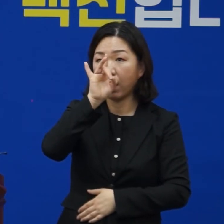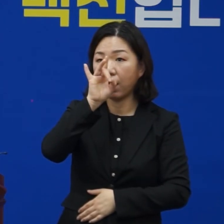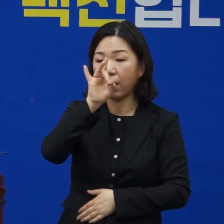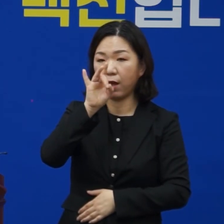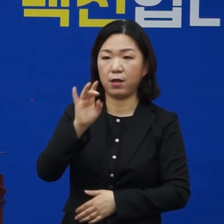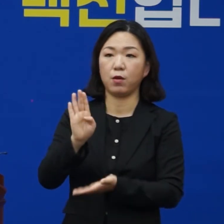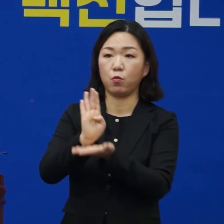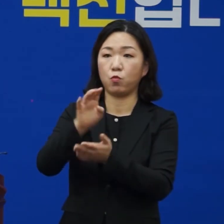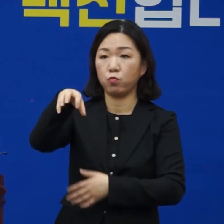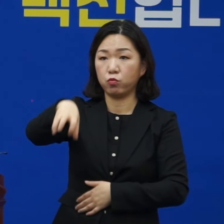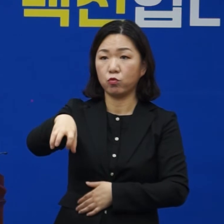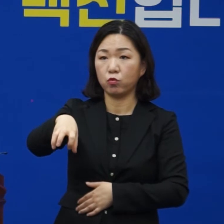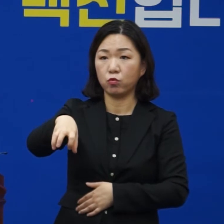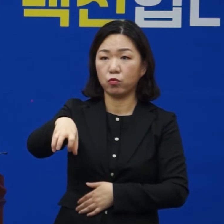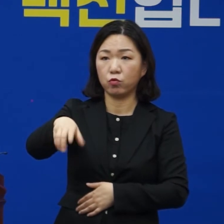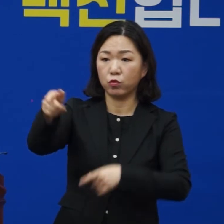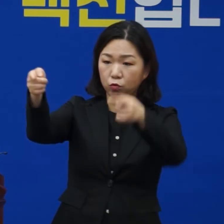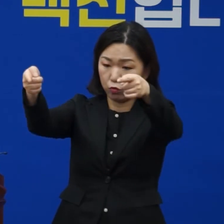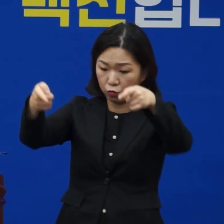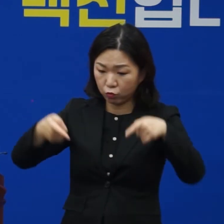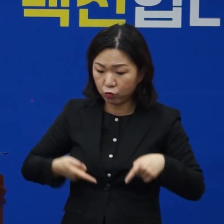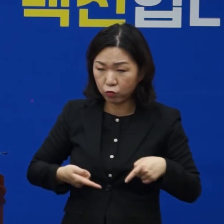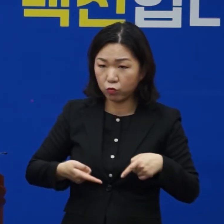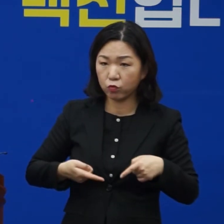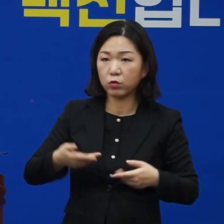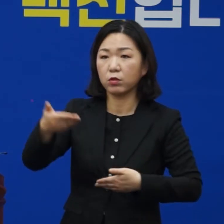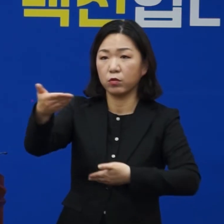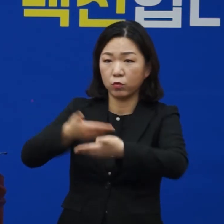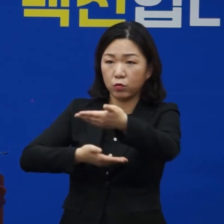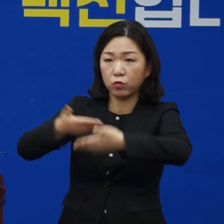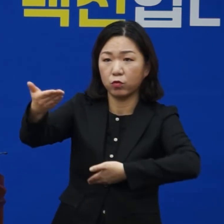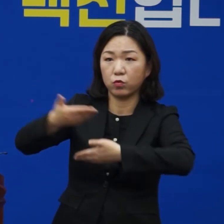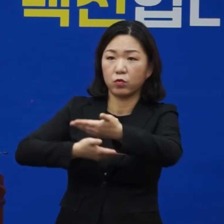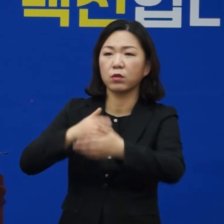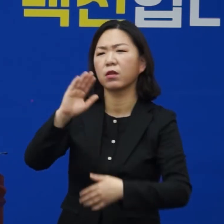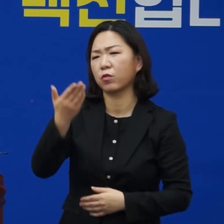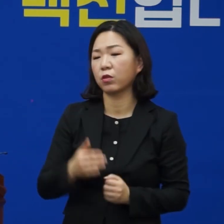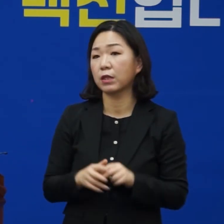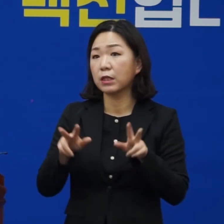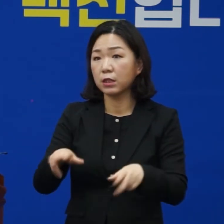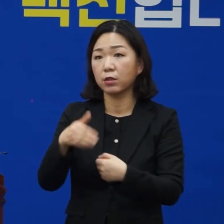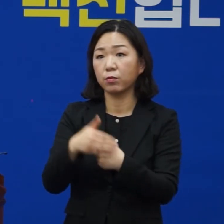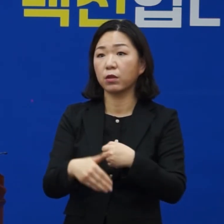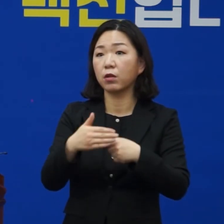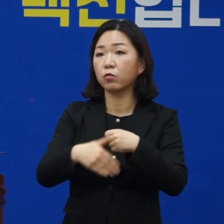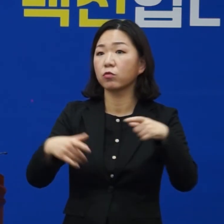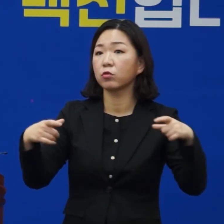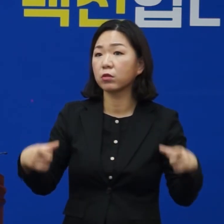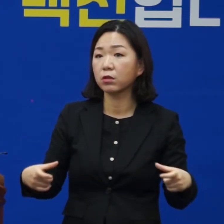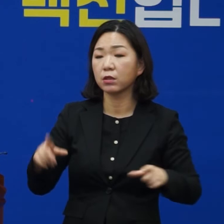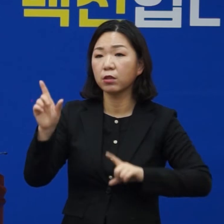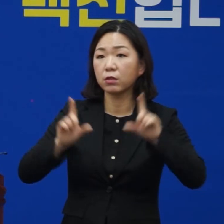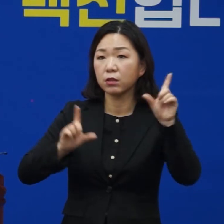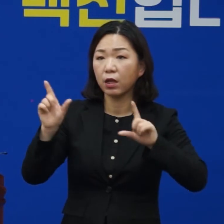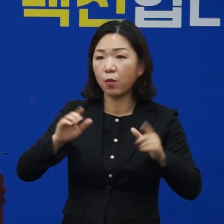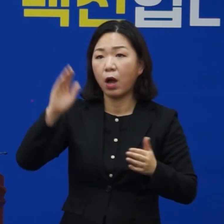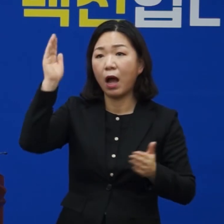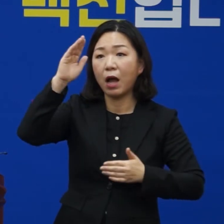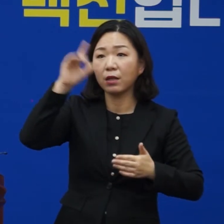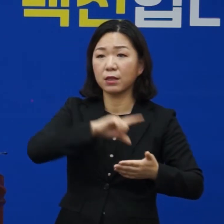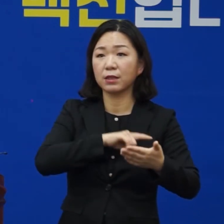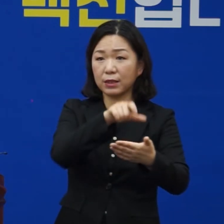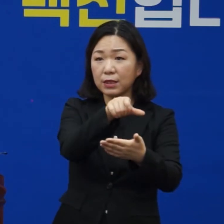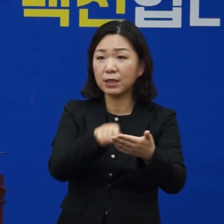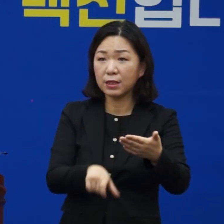중앙재난안전대책본부를 통해서 단일한 통로로 가야 됩니다. 지금 대구 상황은 학생들의 명부를,